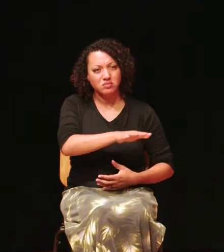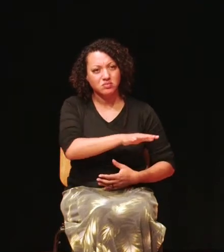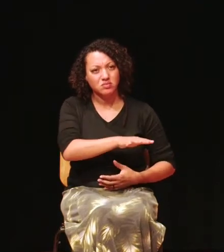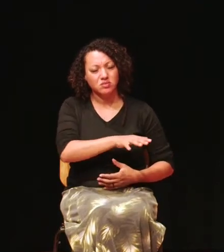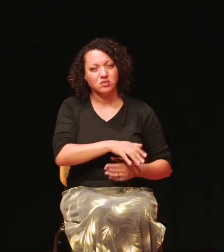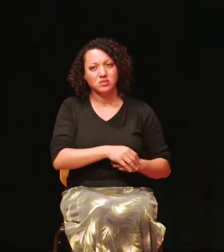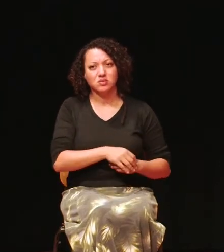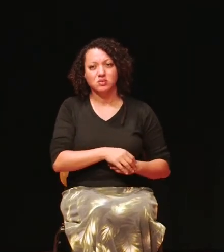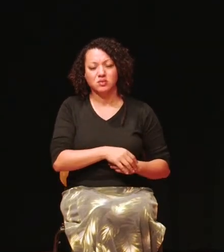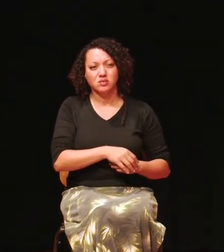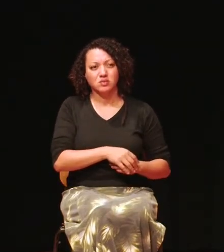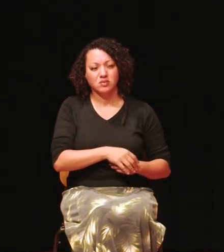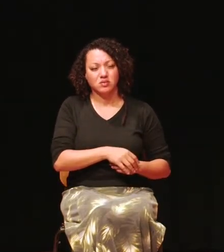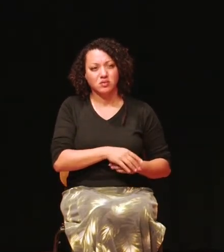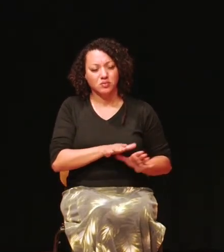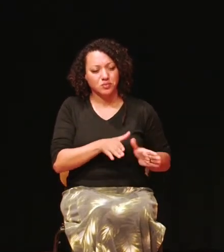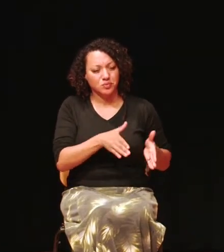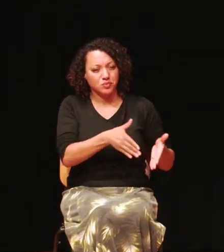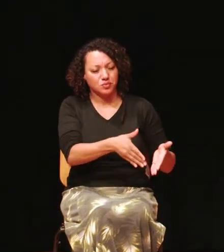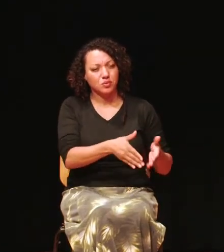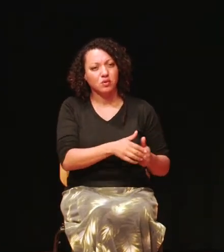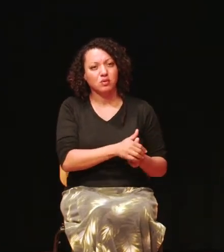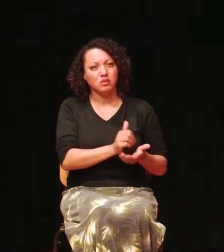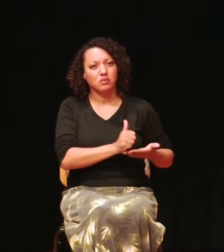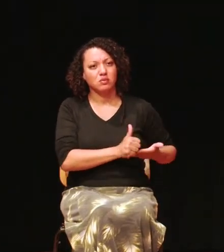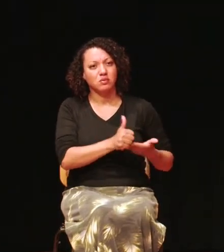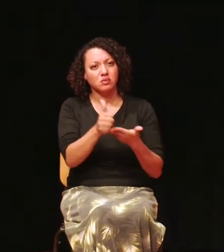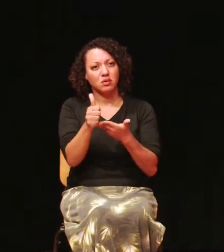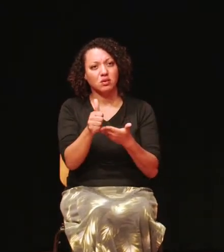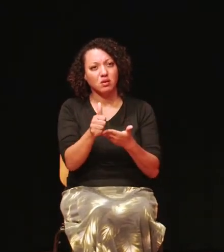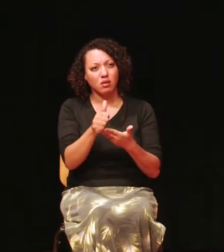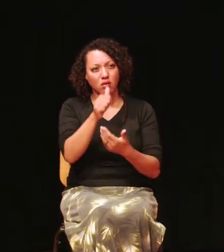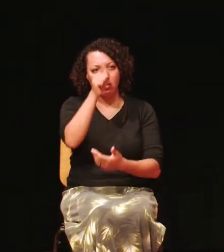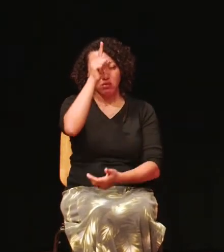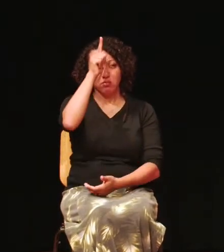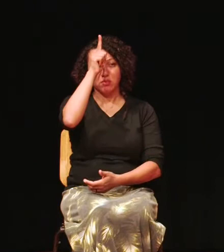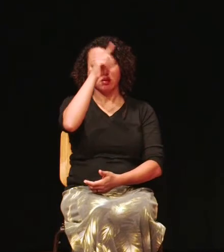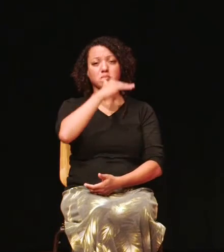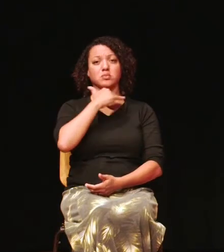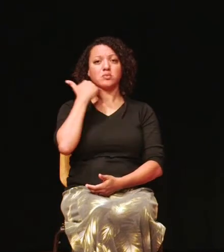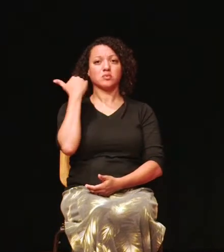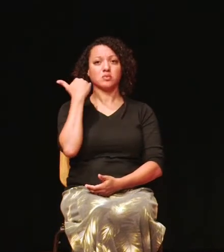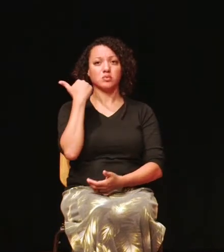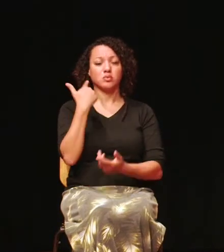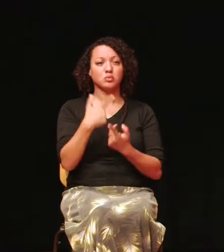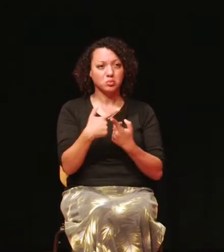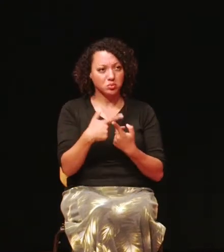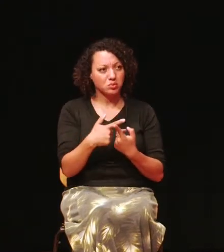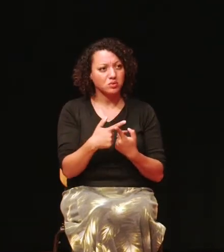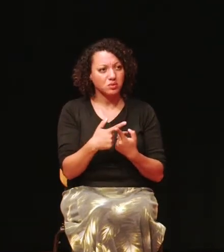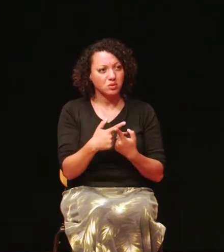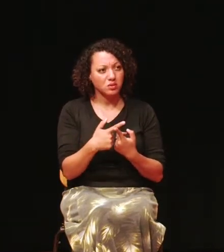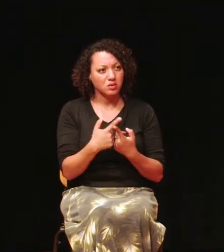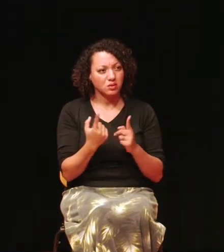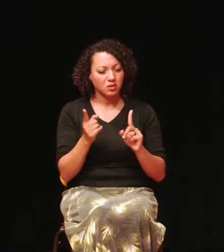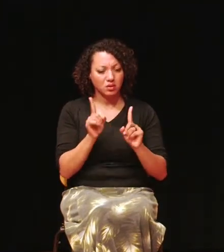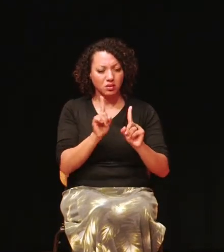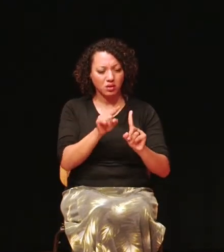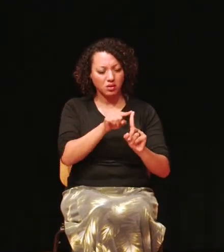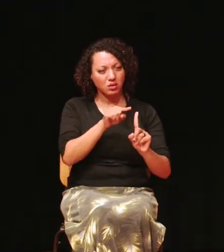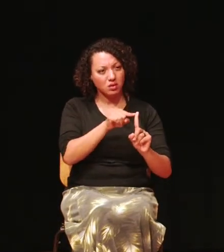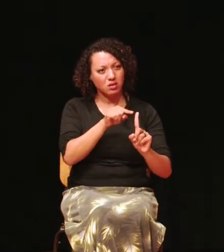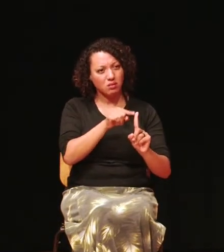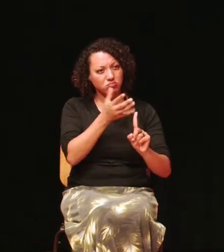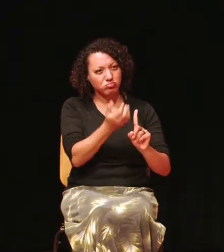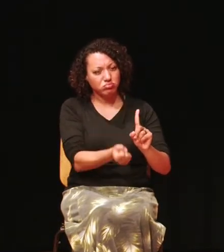de um campo de concentração, cioè foi enviada para Auschwitz e morreu no caminho, porque mesmo